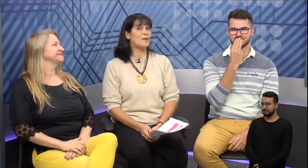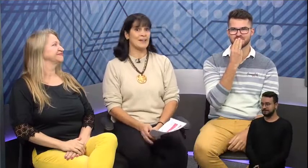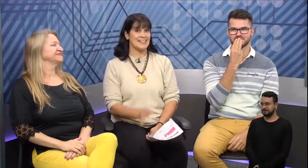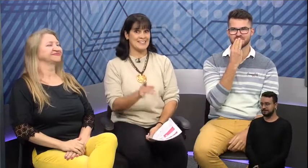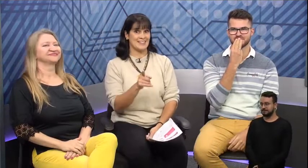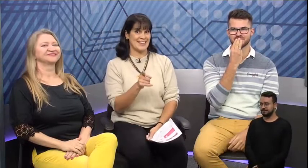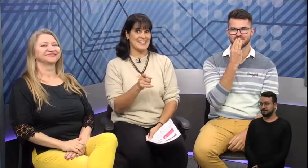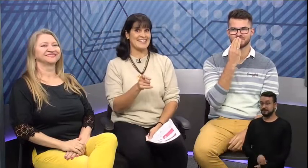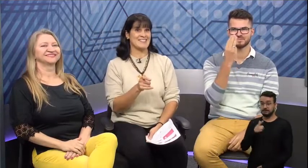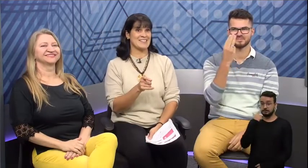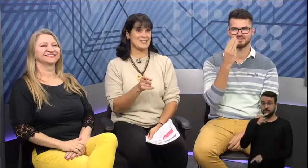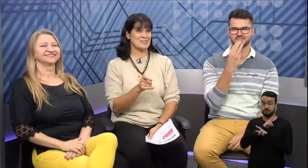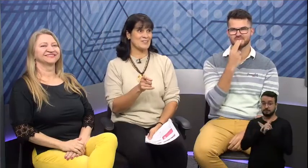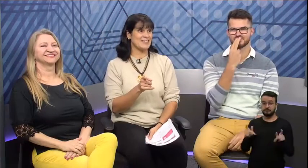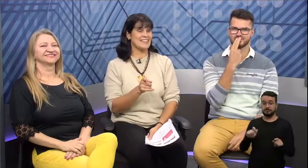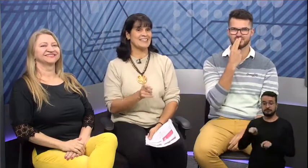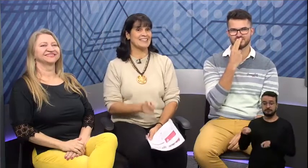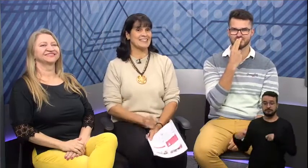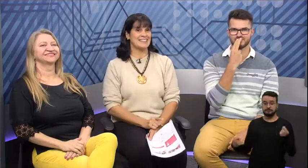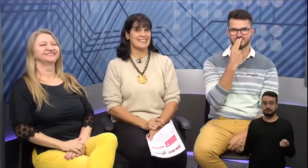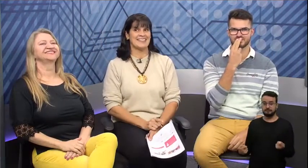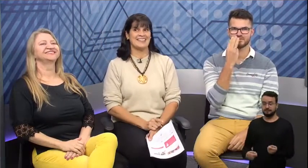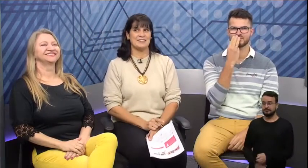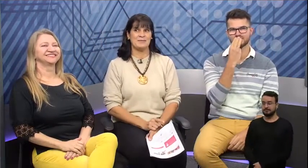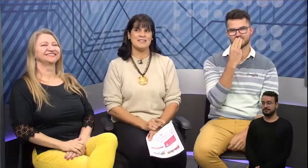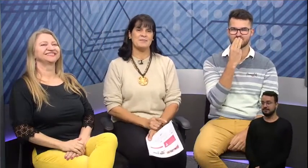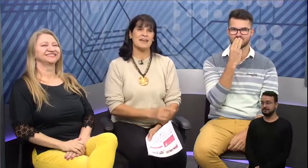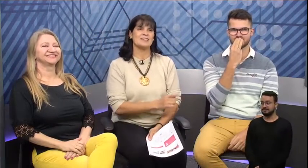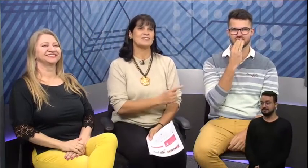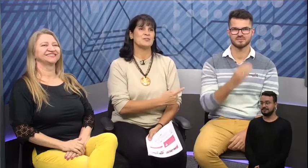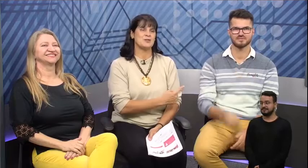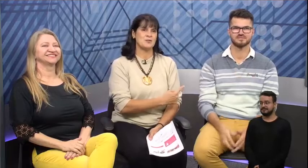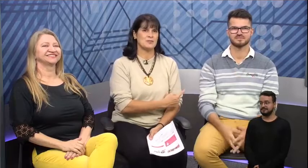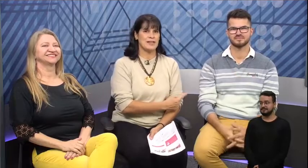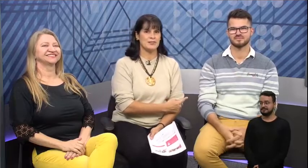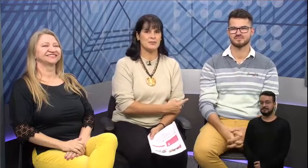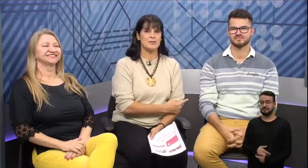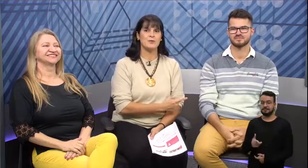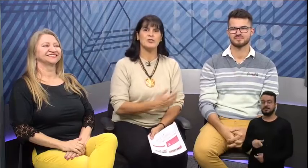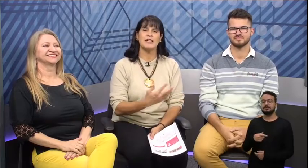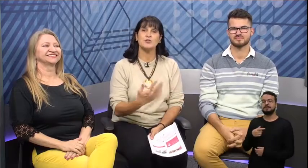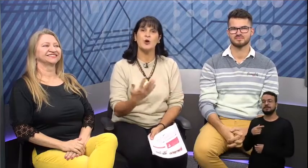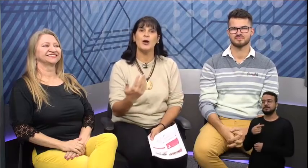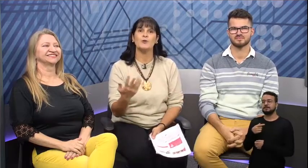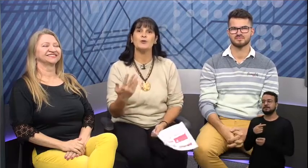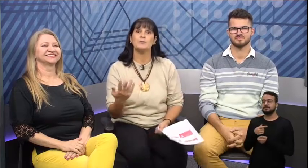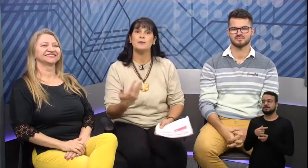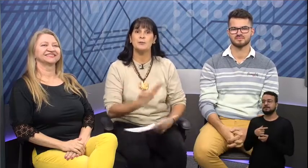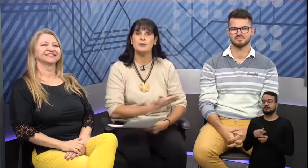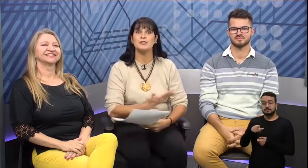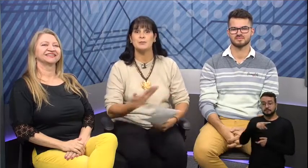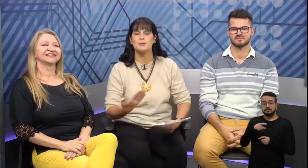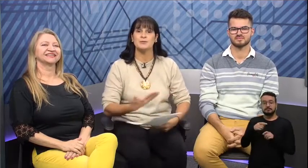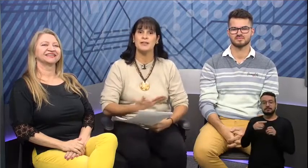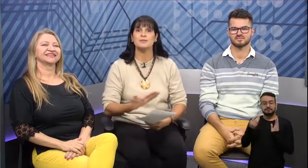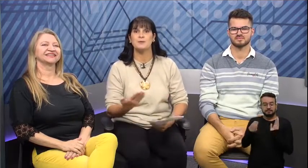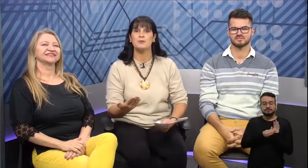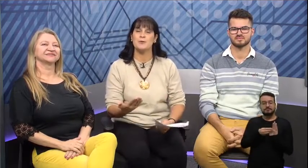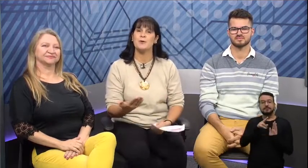Olha a diferença do sinal de Mônica. Perceberam? Nosso convidado fez... gente, coloca o nome aí para eu poder chamar os convidados pelo nome.